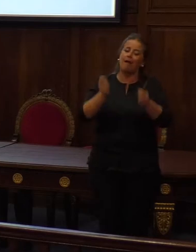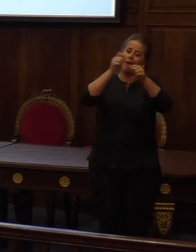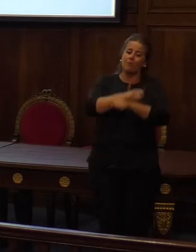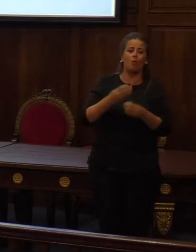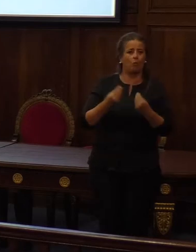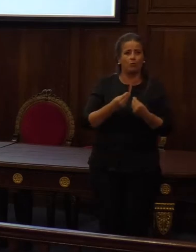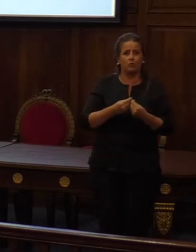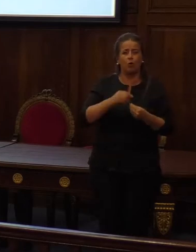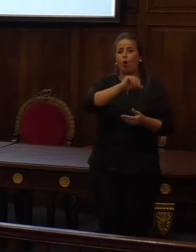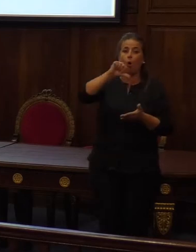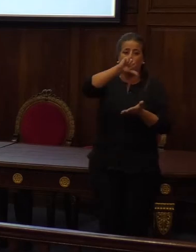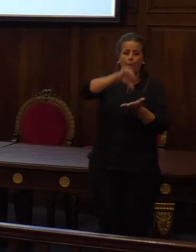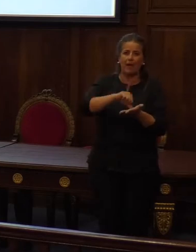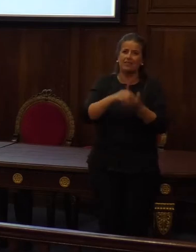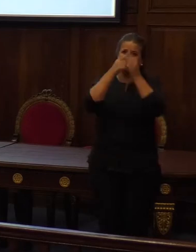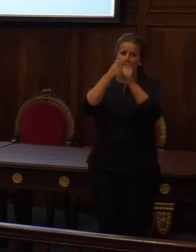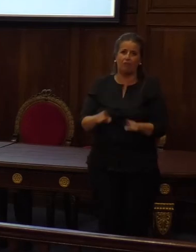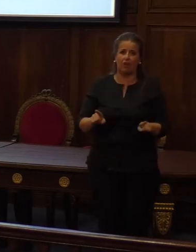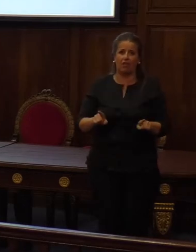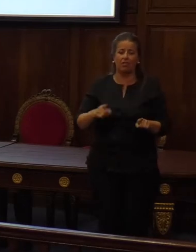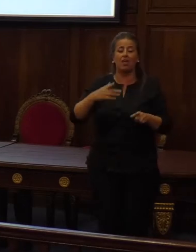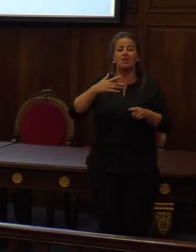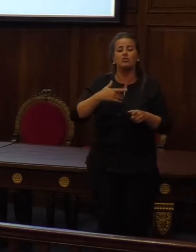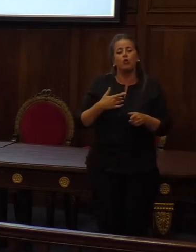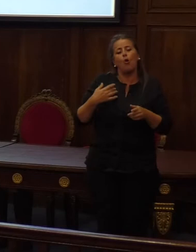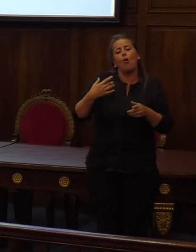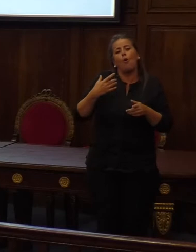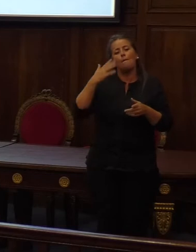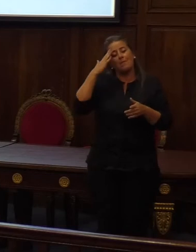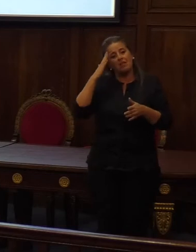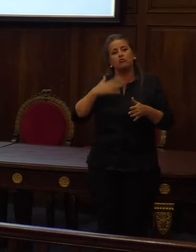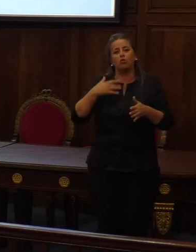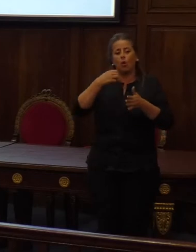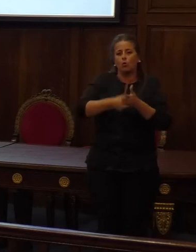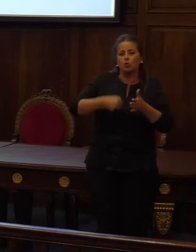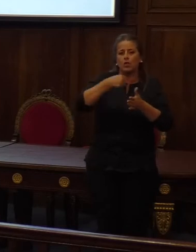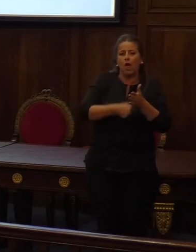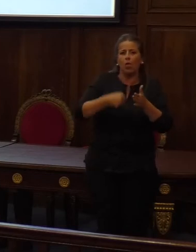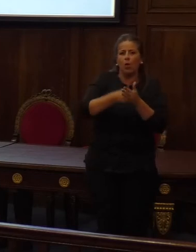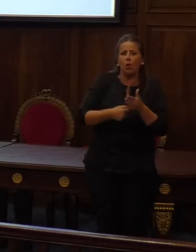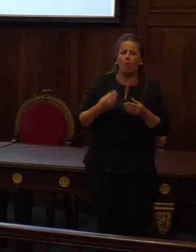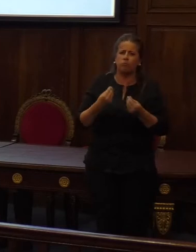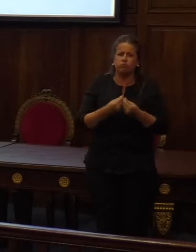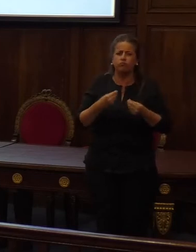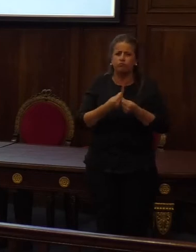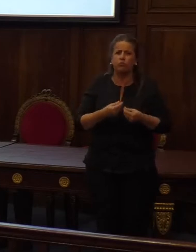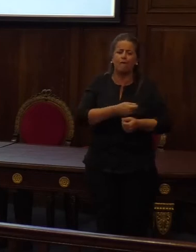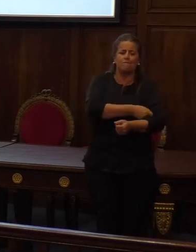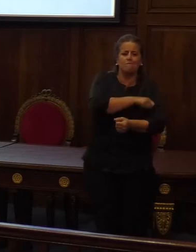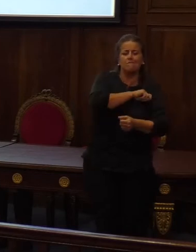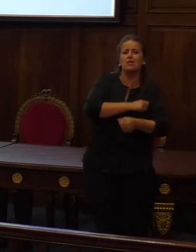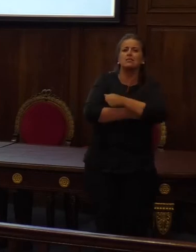otro país por el que hemos, creo yo, luchado y en otro país por el que hemos querido